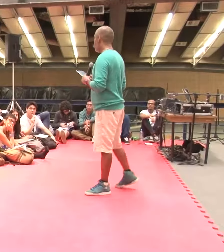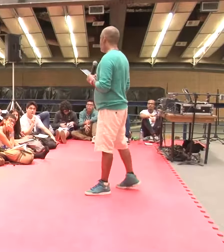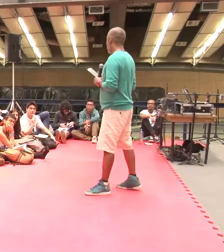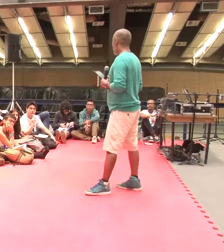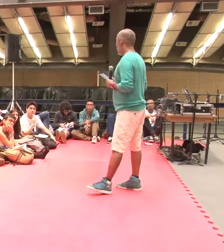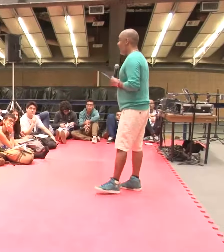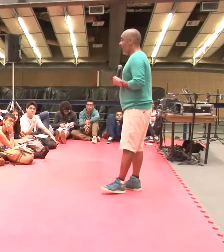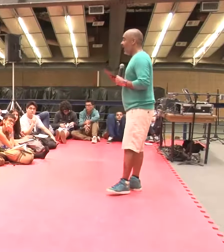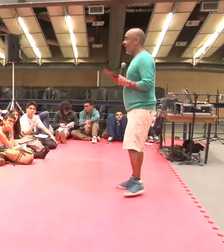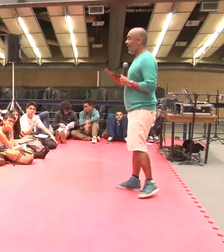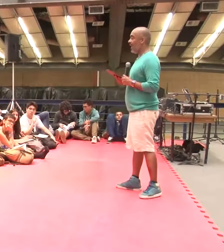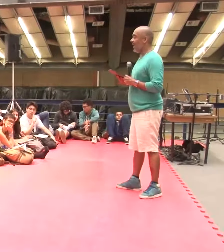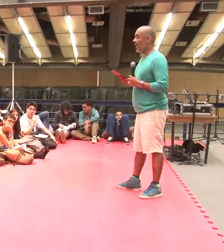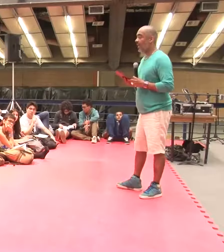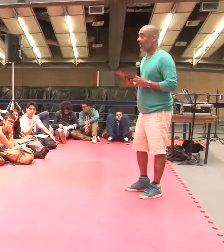então,